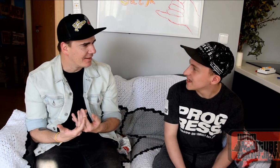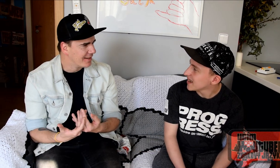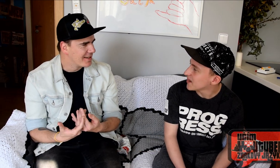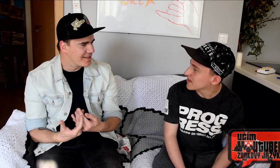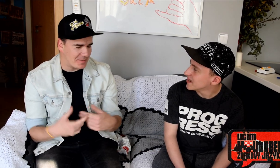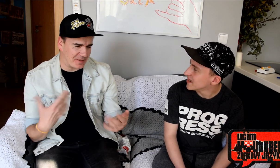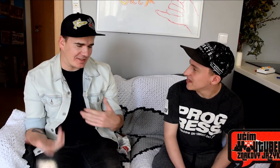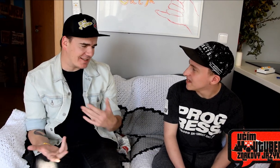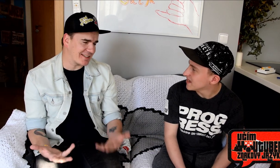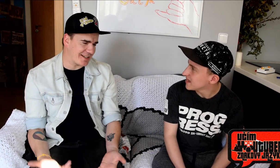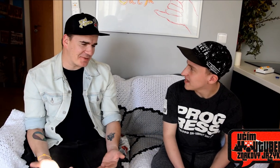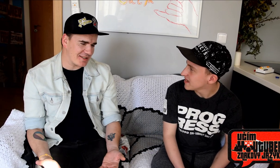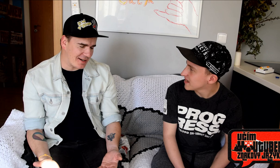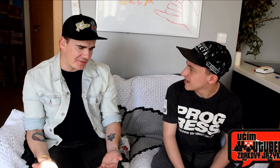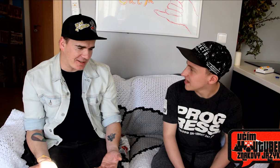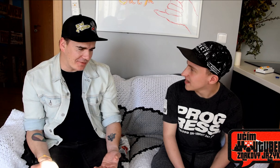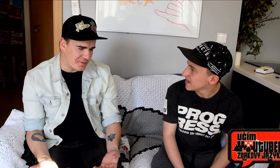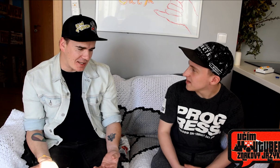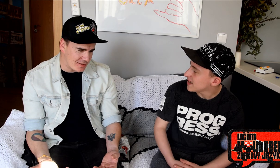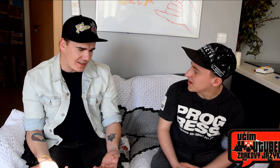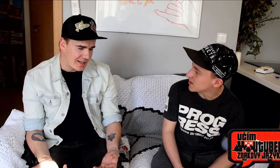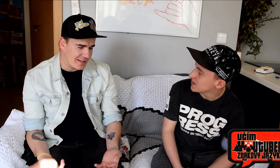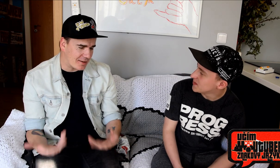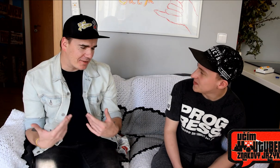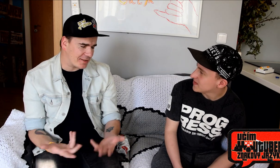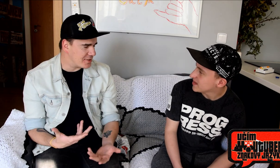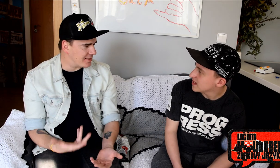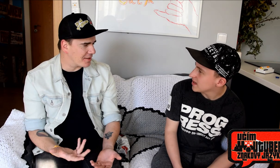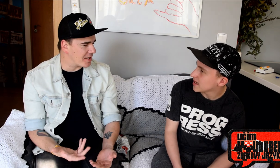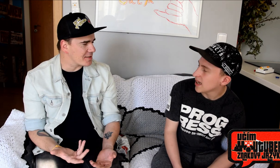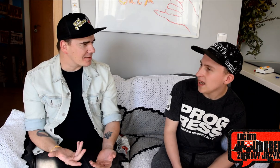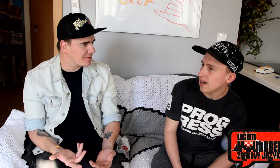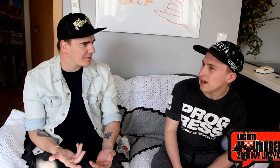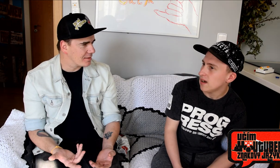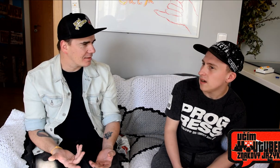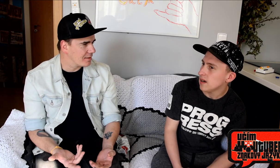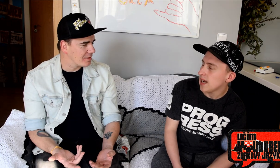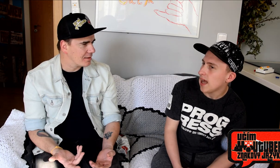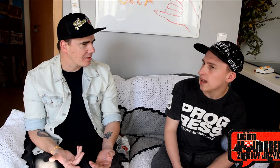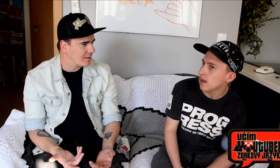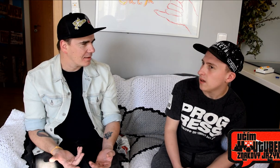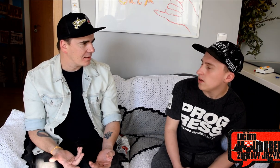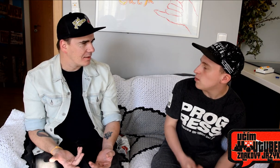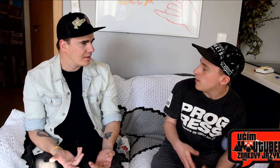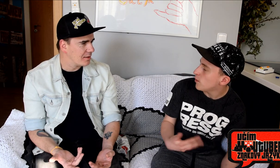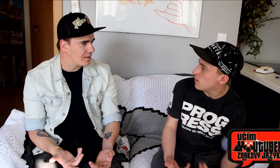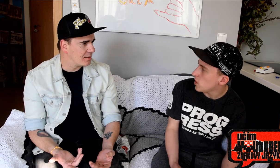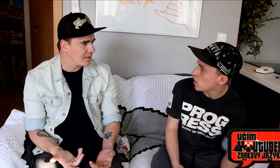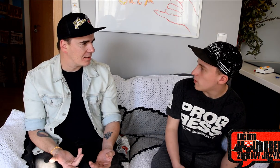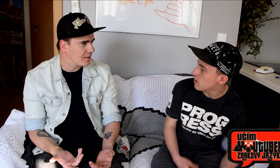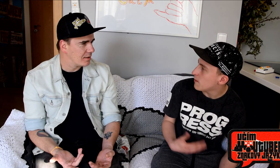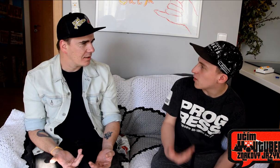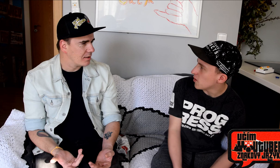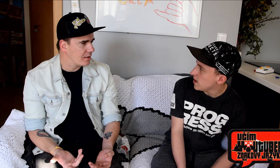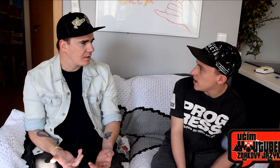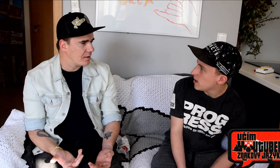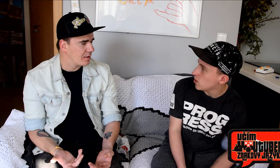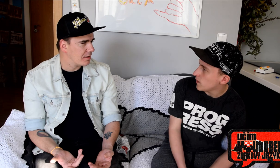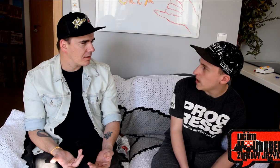ano, že bych se chtěl taky naučit nějakou znakovou řeč. Ano. Jak dlouho se učí znaková řeč? Já se to umím od malička, protože mám v rodině člověka,